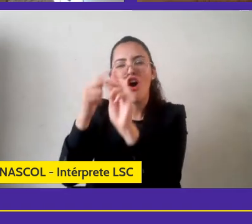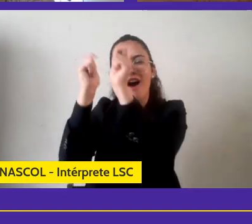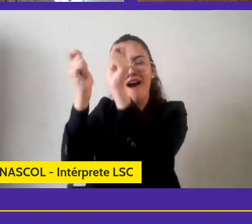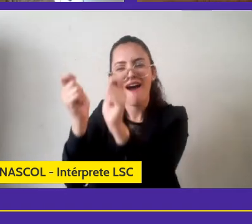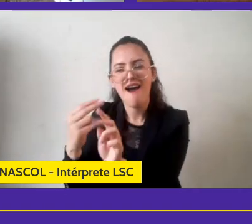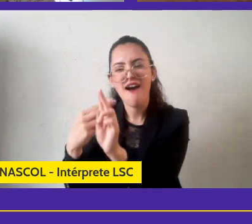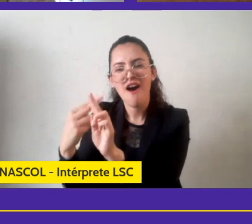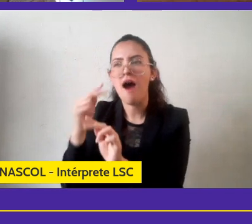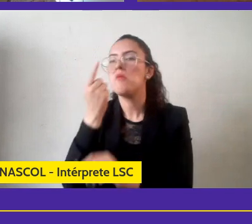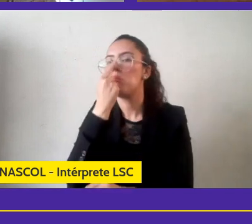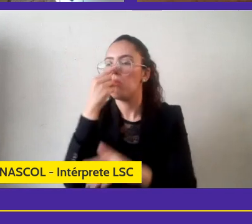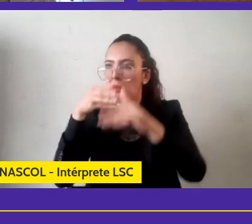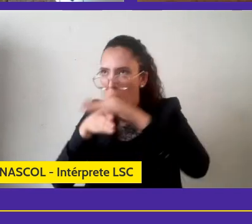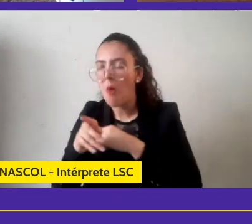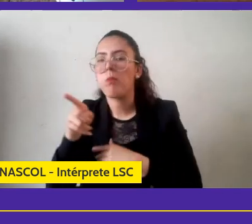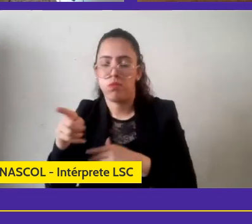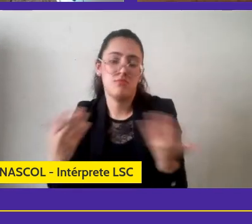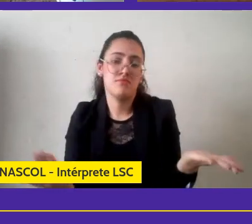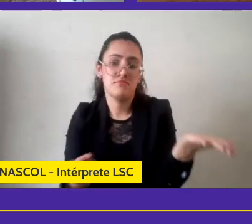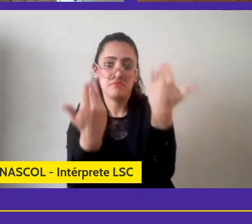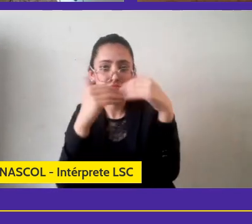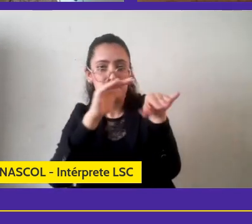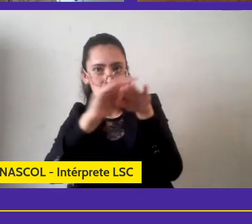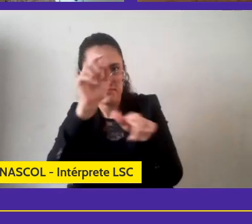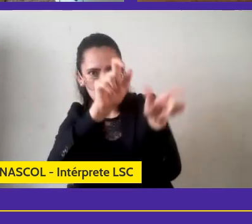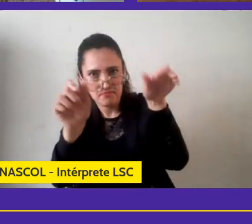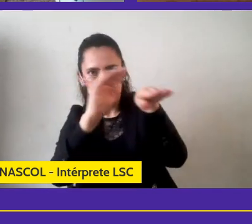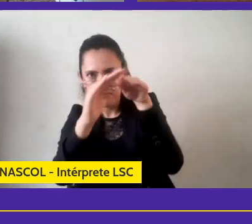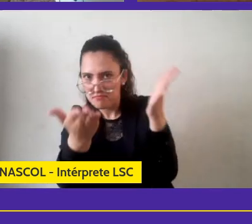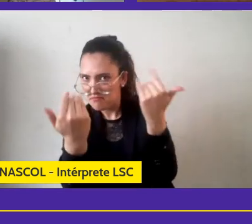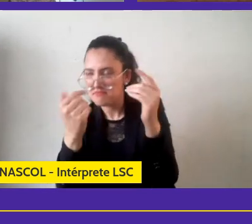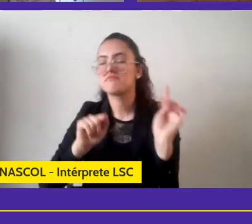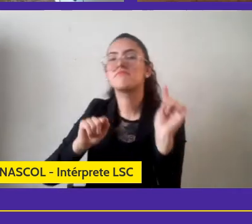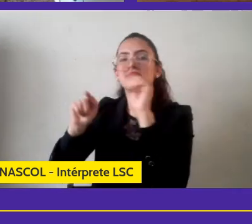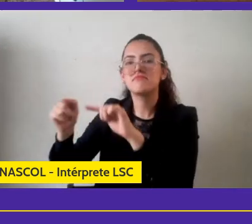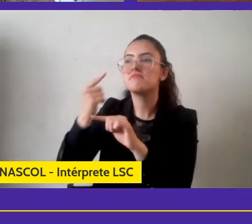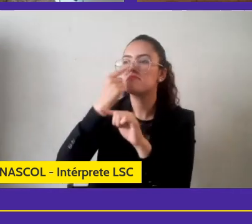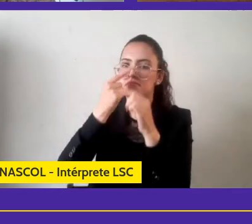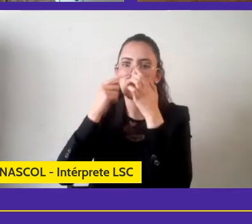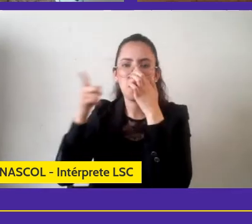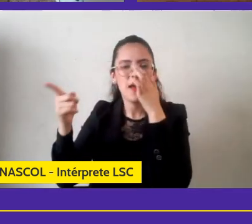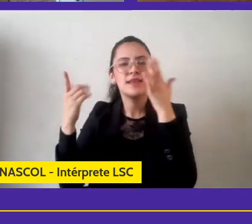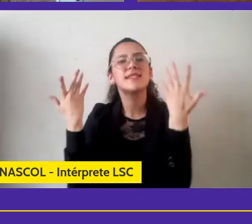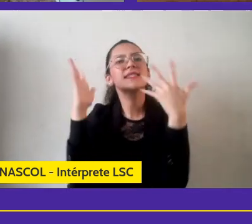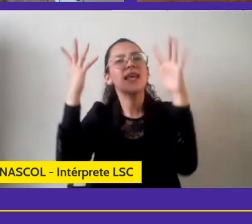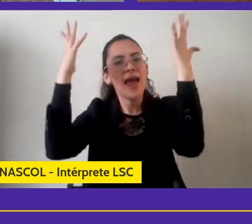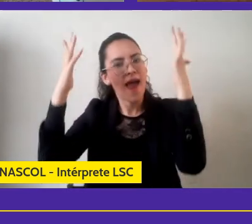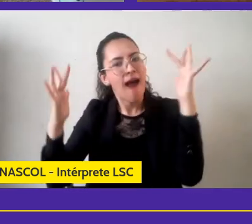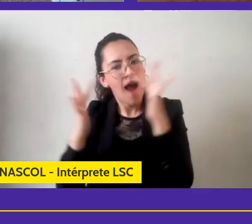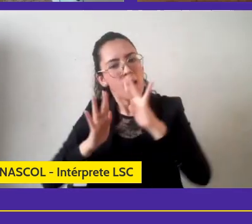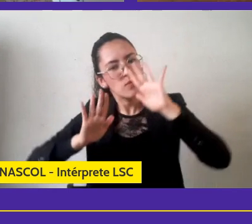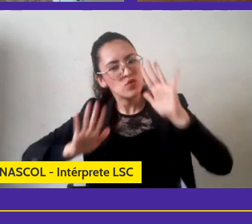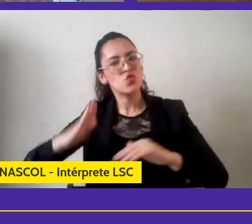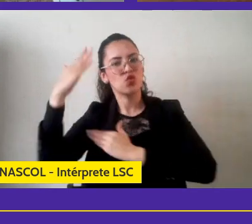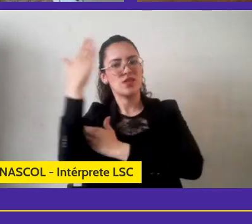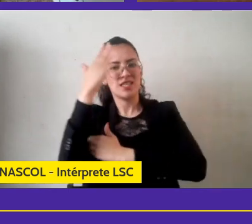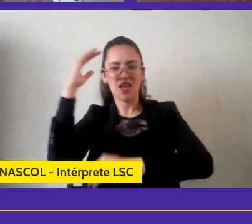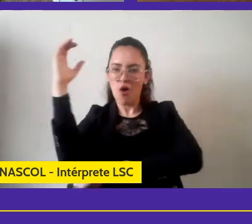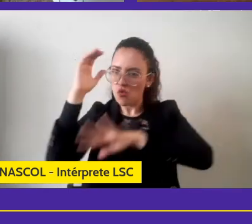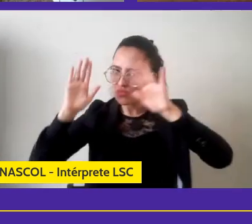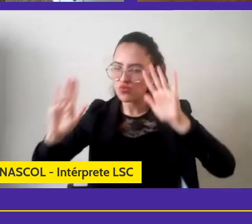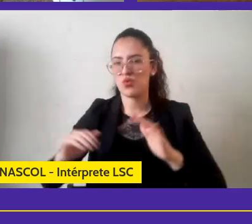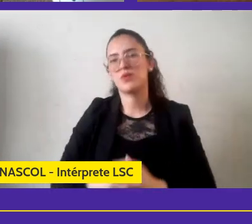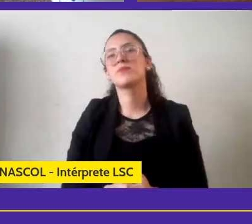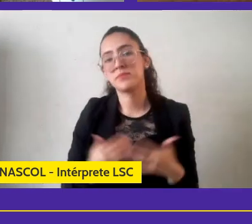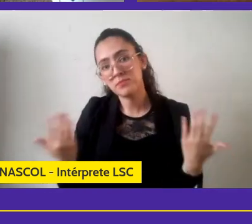les invitamos a todos ustedes a unirse a esta celebración del cine colombiano, ya